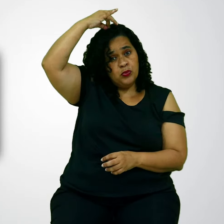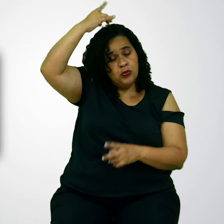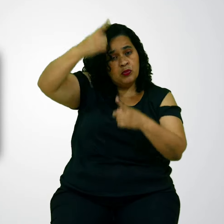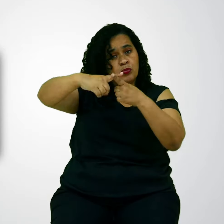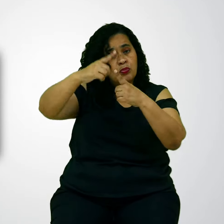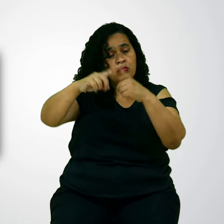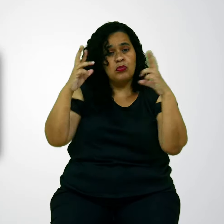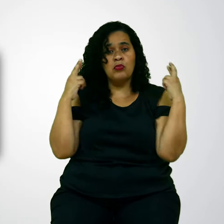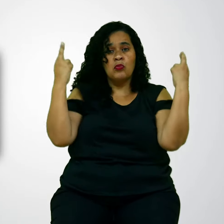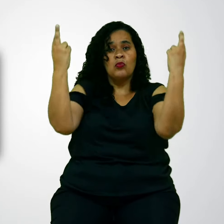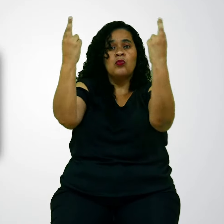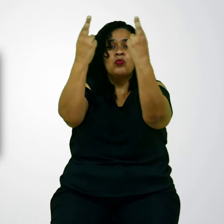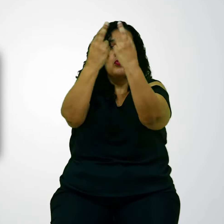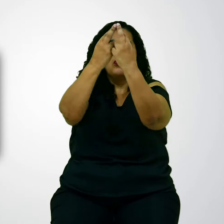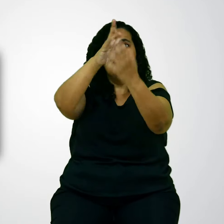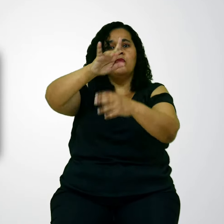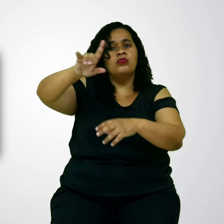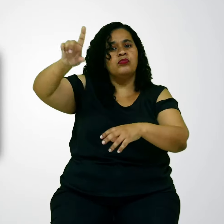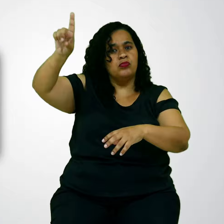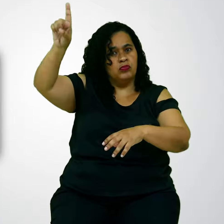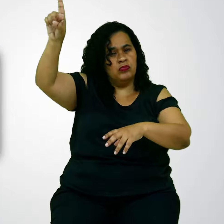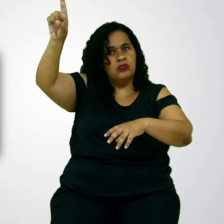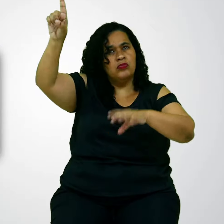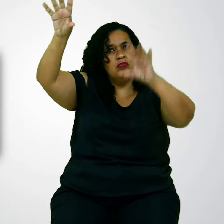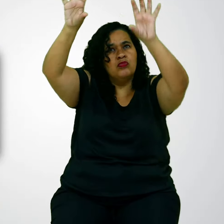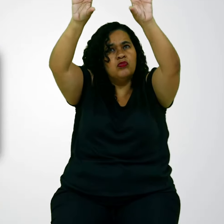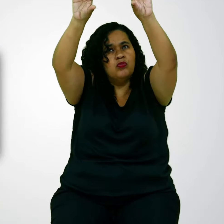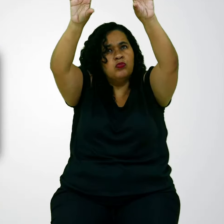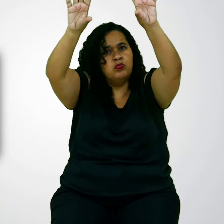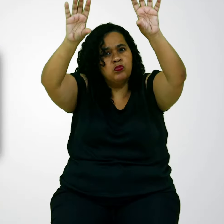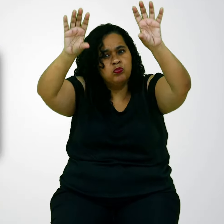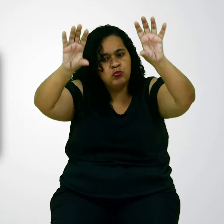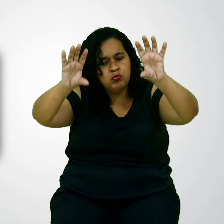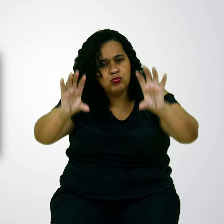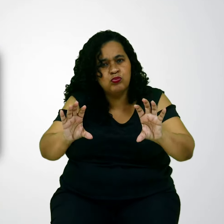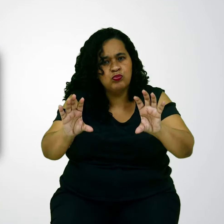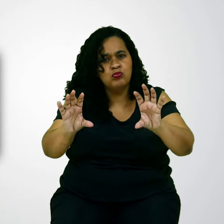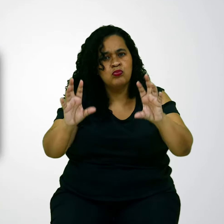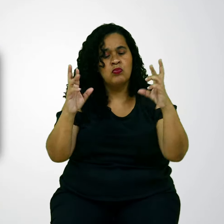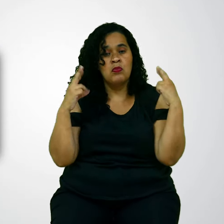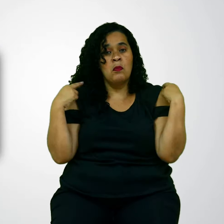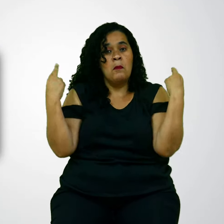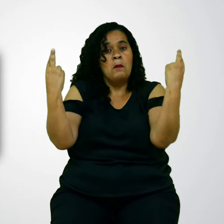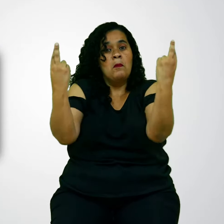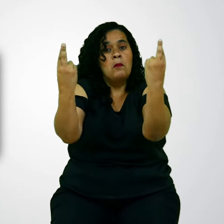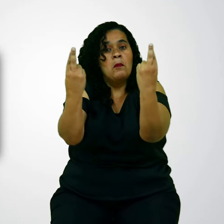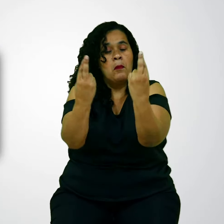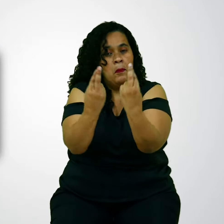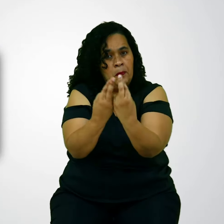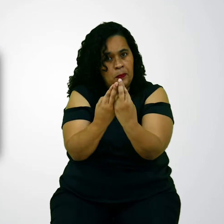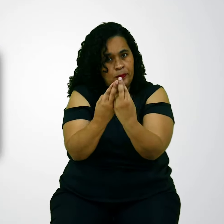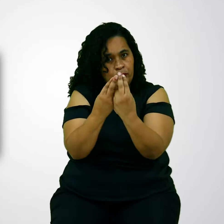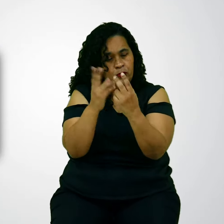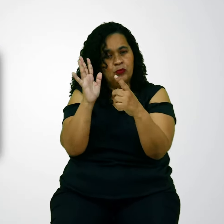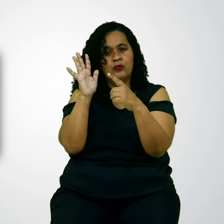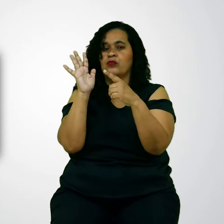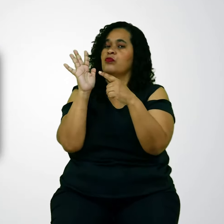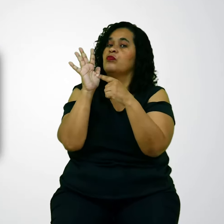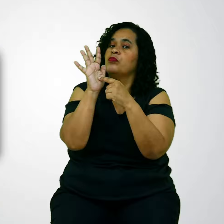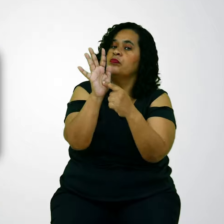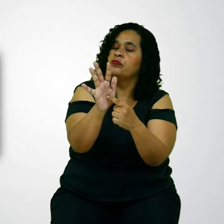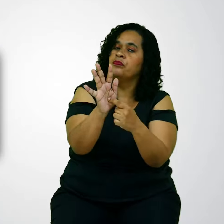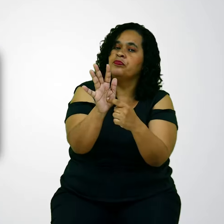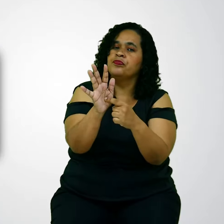de Jesus. E na pessoa de Jesus, esse reino vai ganhando relevância, e os escritores da Bíblia